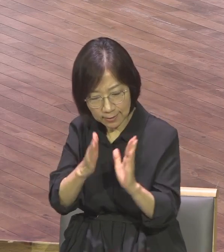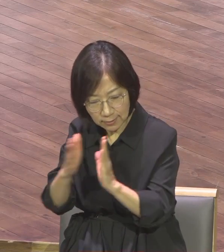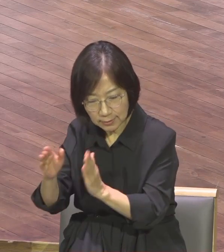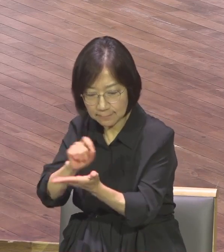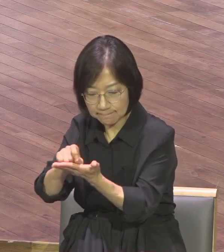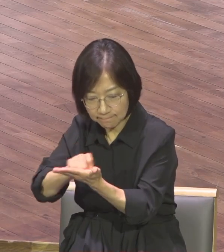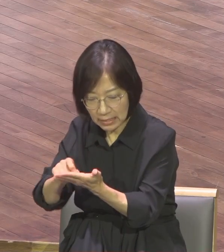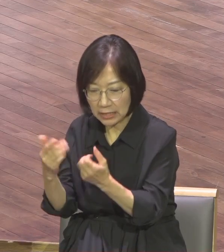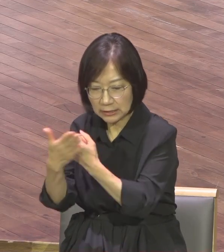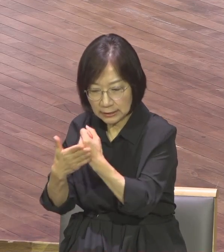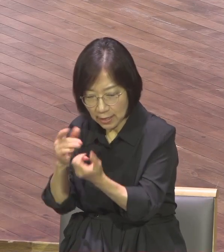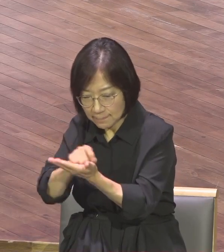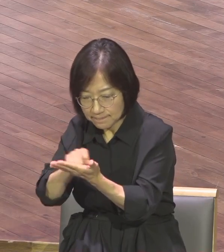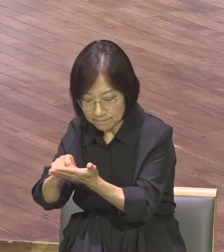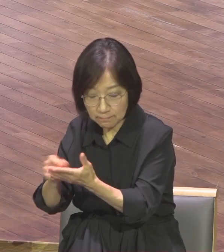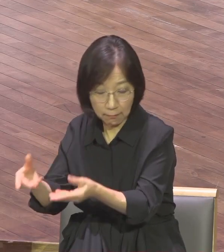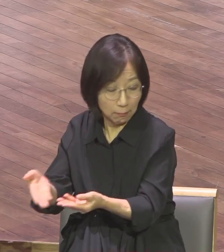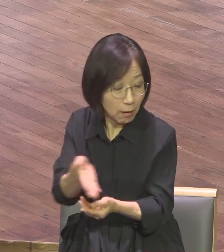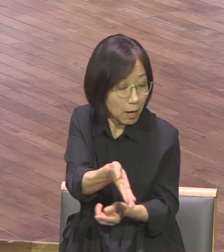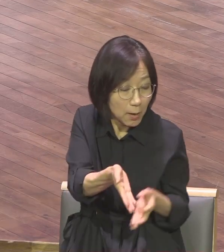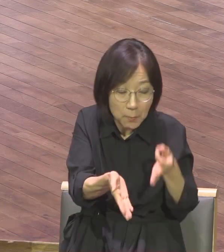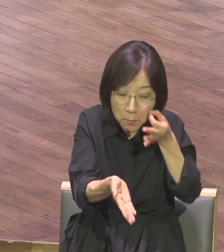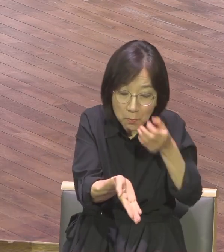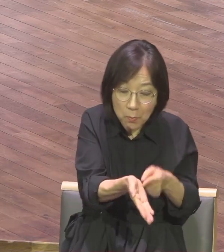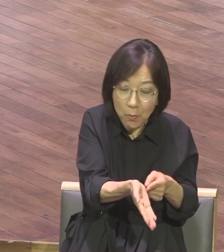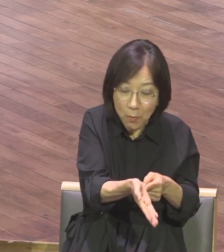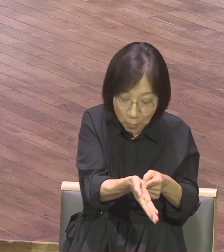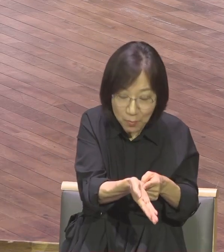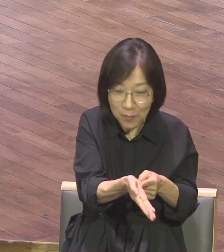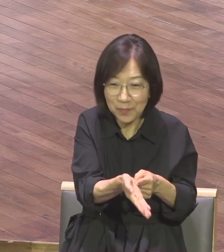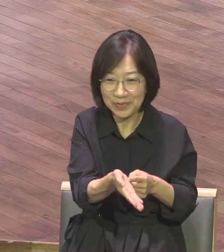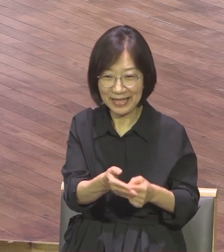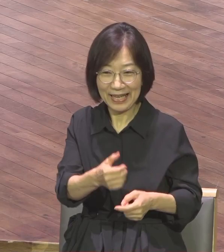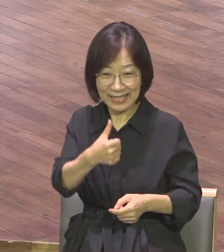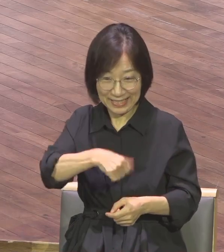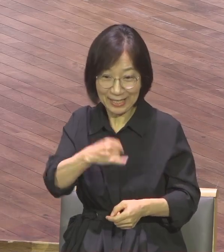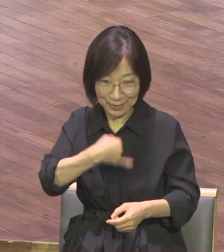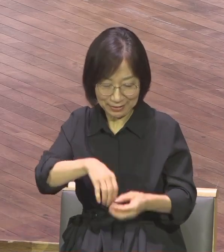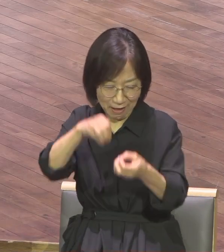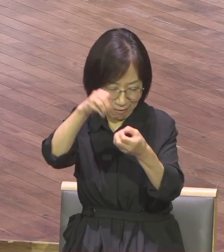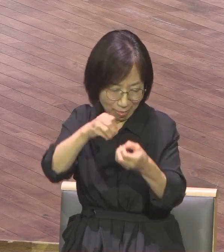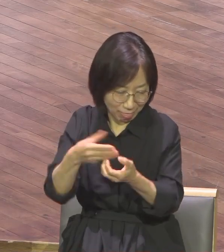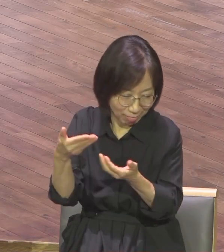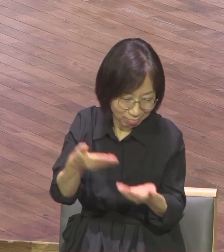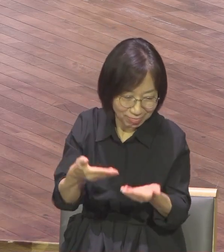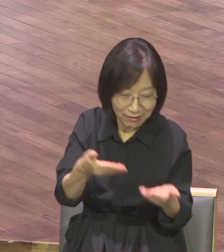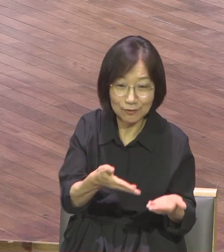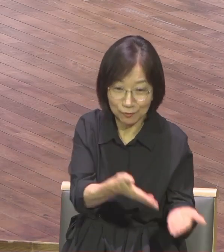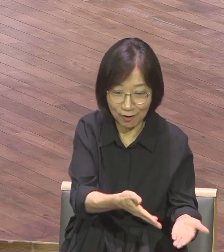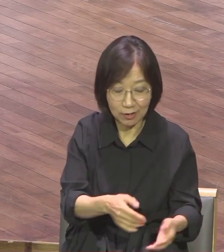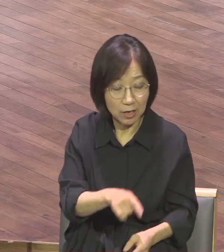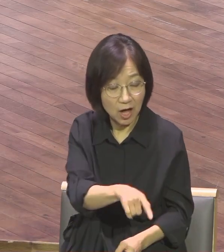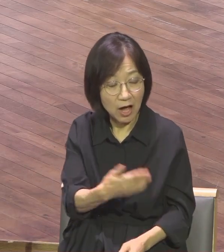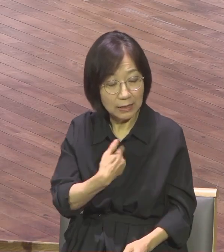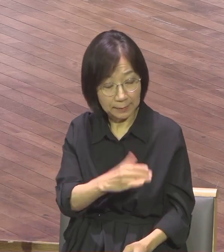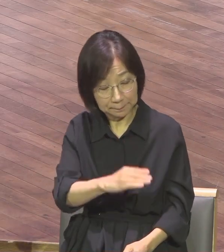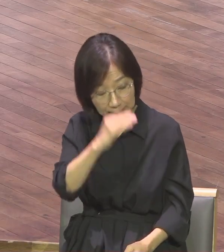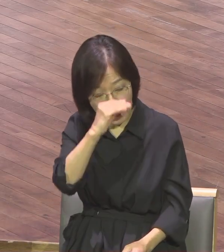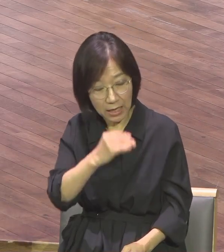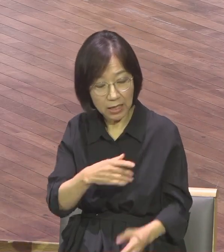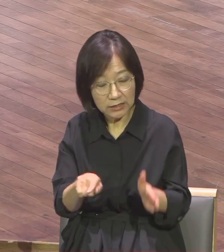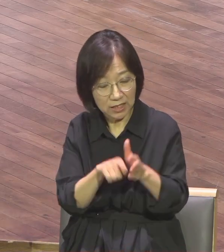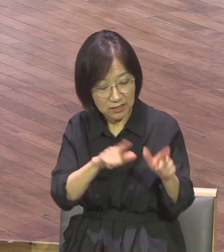내가 이런 말씀 잡고 내가 이렇게 기도하고 이제 하나님 옆에 간다 그러니까 이것을 너희들이 가지고 나처럼 신앙생활